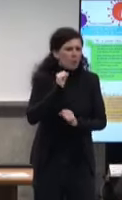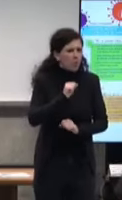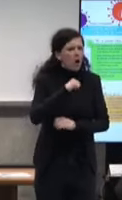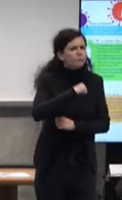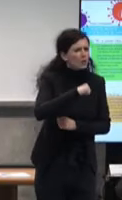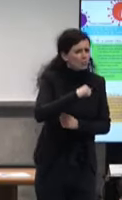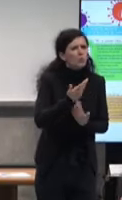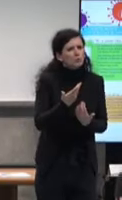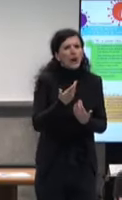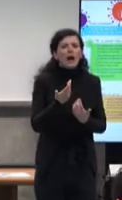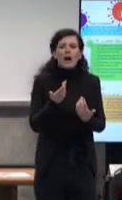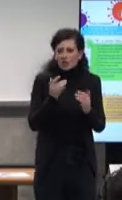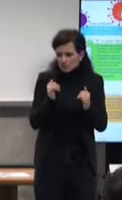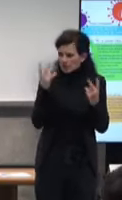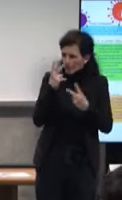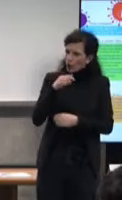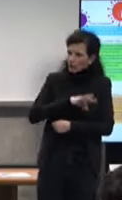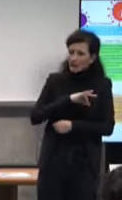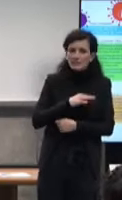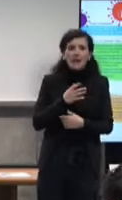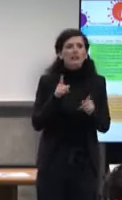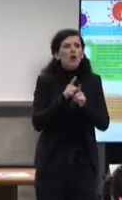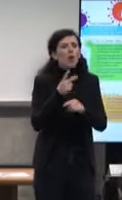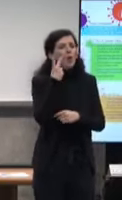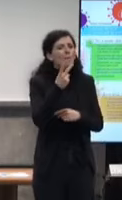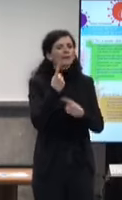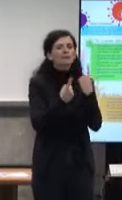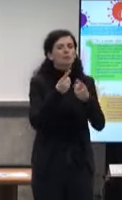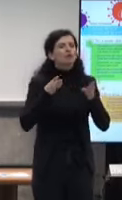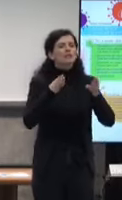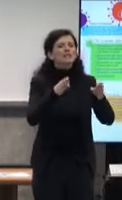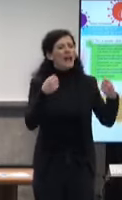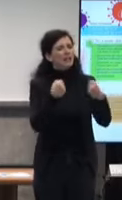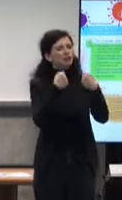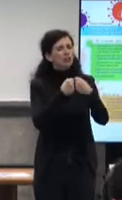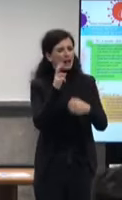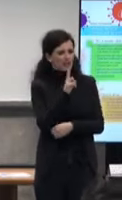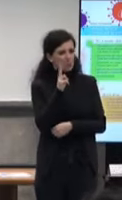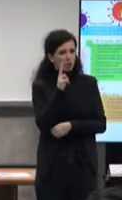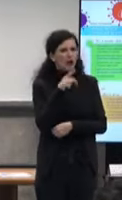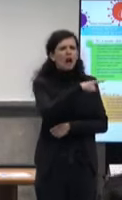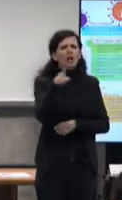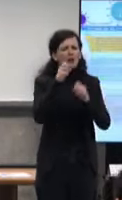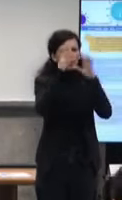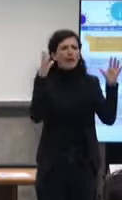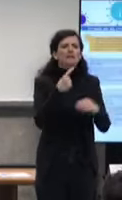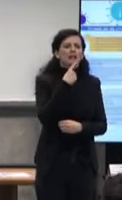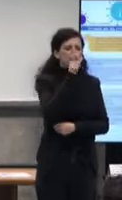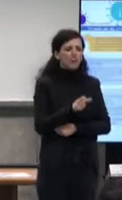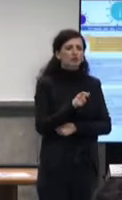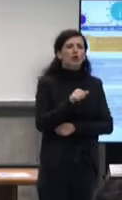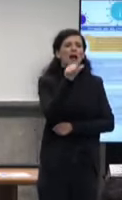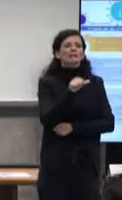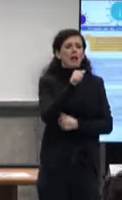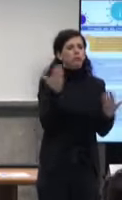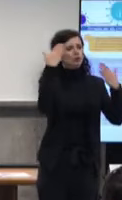che mostra come determinati tipi di rischio che normalmente vivi ha provate a pensare gli incidenti da abuso alcolico del sabato